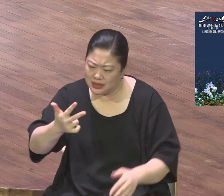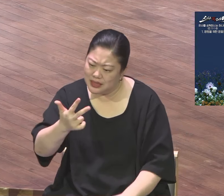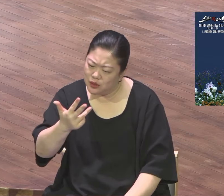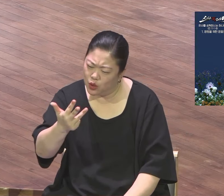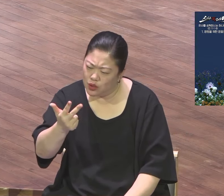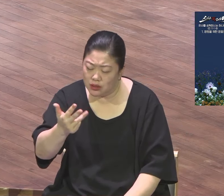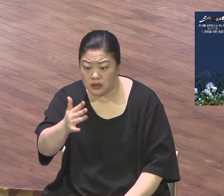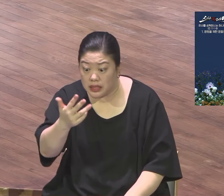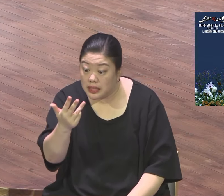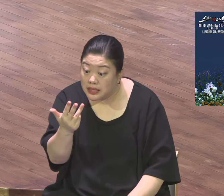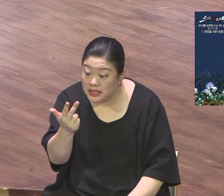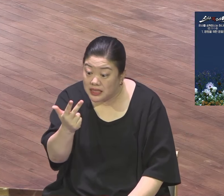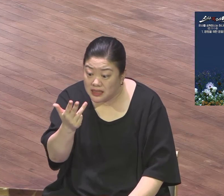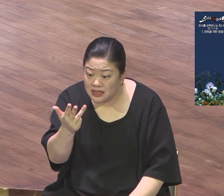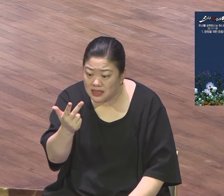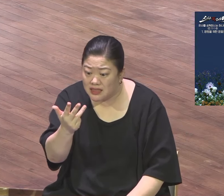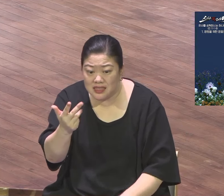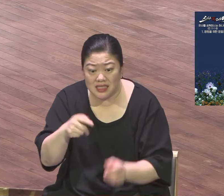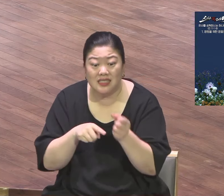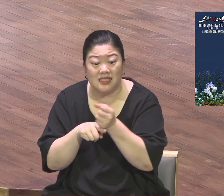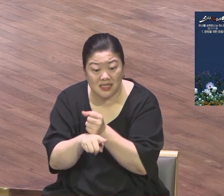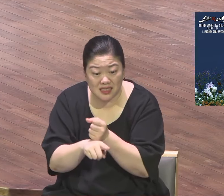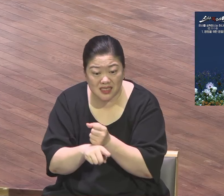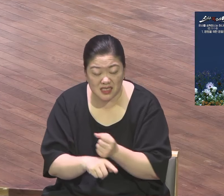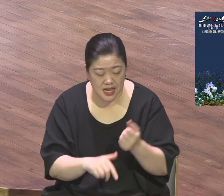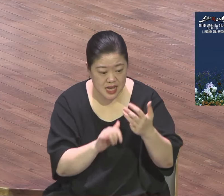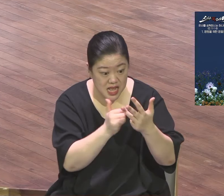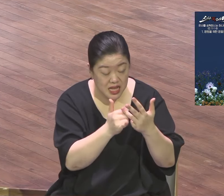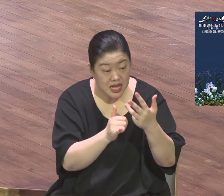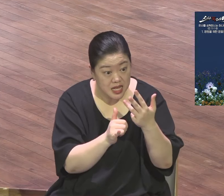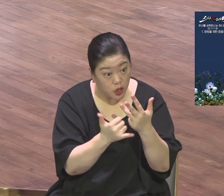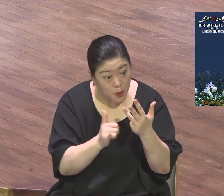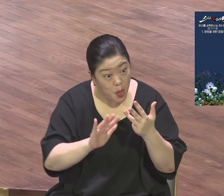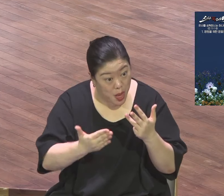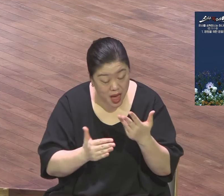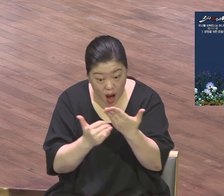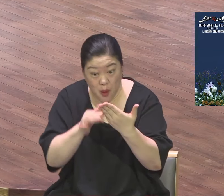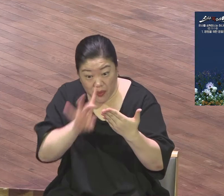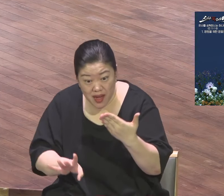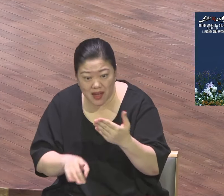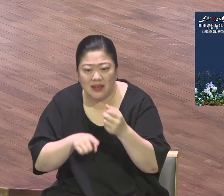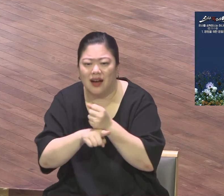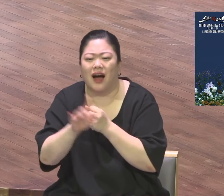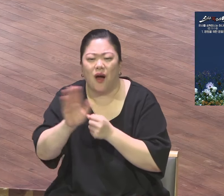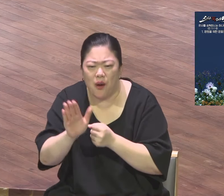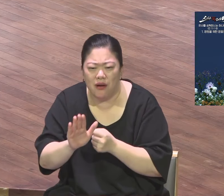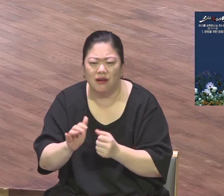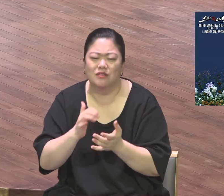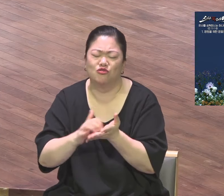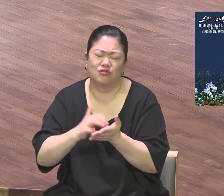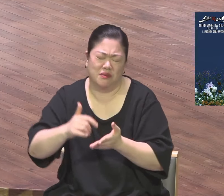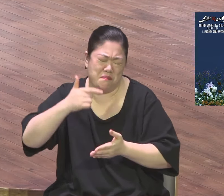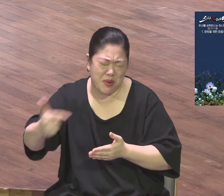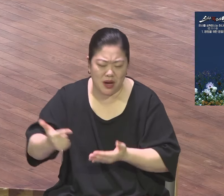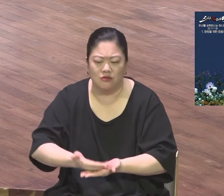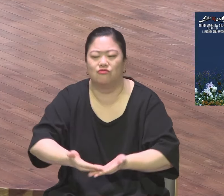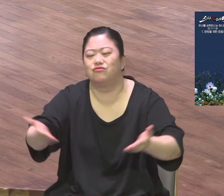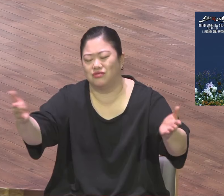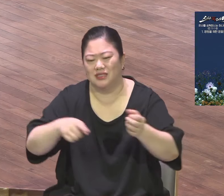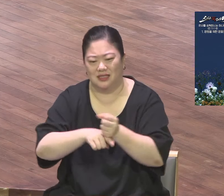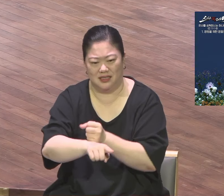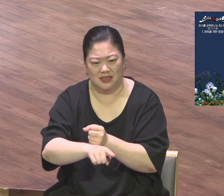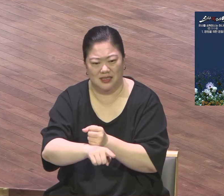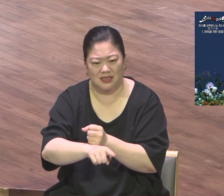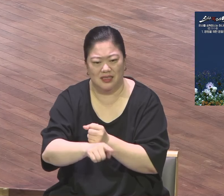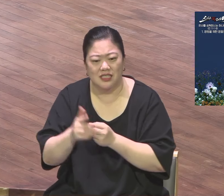말이에요. 될 수 있는 대로 많은 사람 도와주라. 사실 이것은요 결코 어려운 게 아니에요. 내가 가진 거 가지고